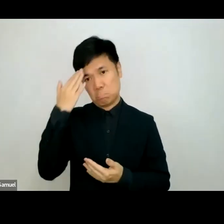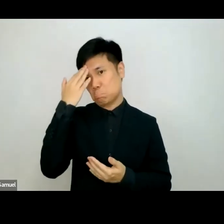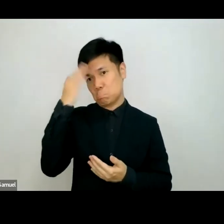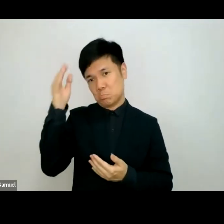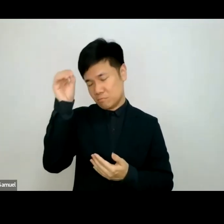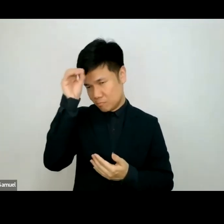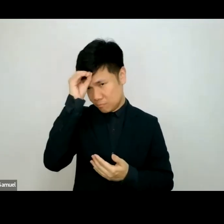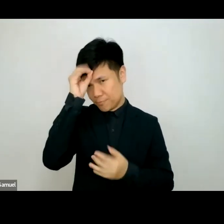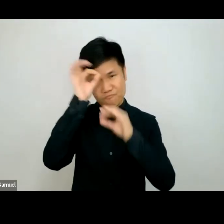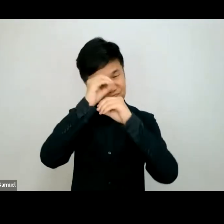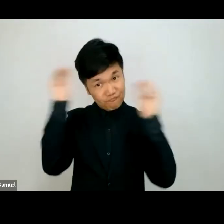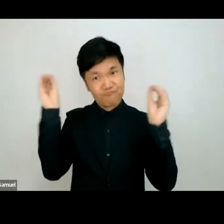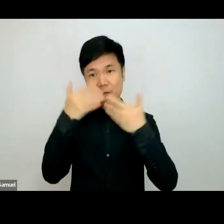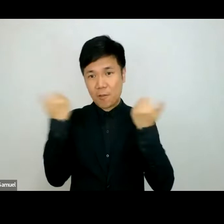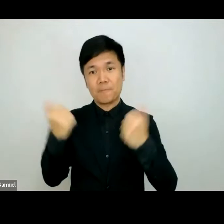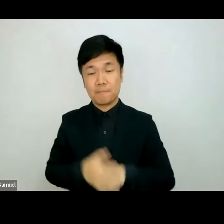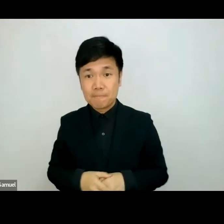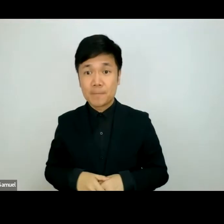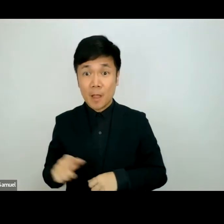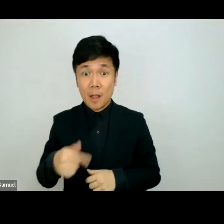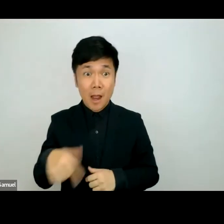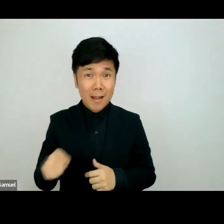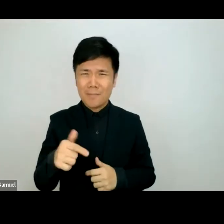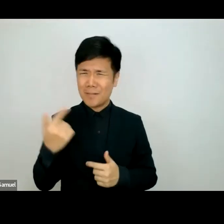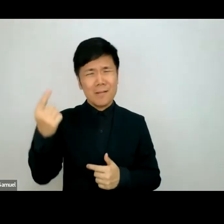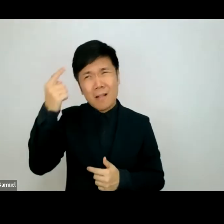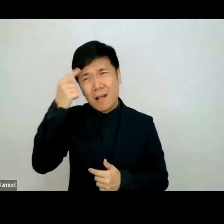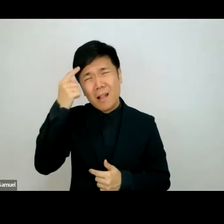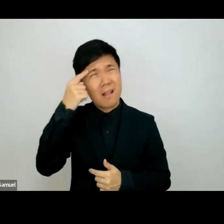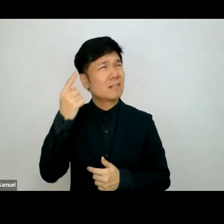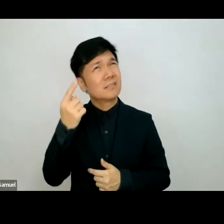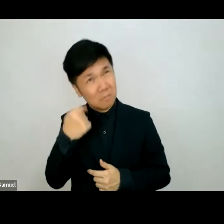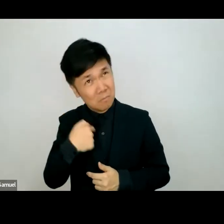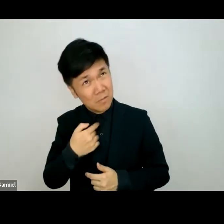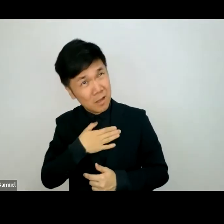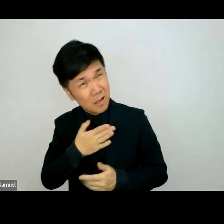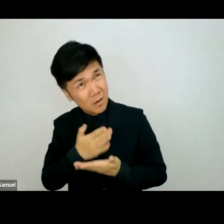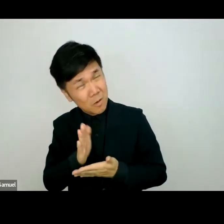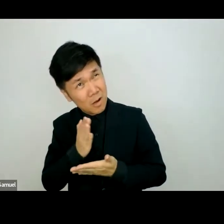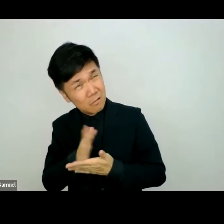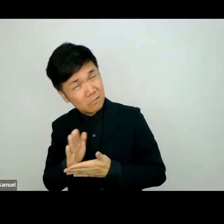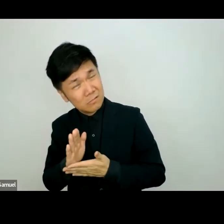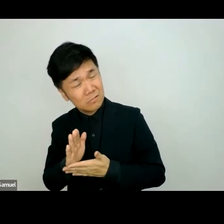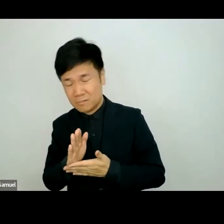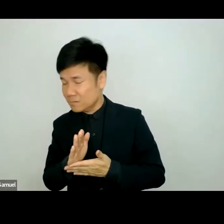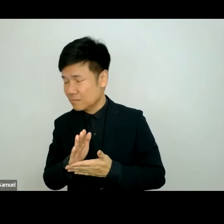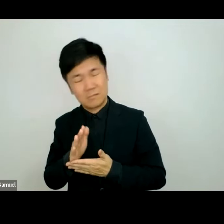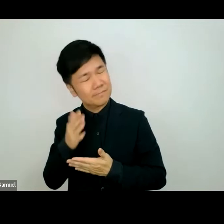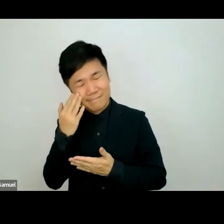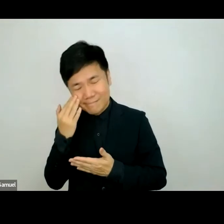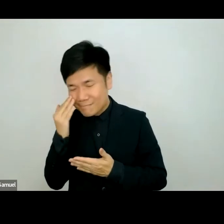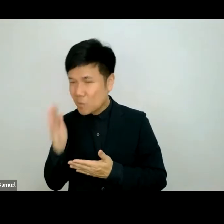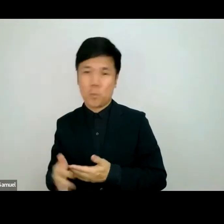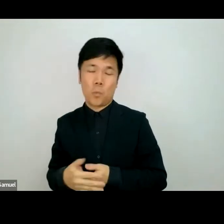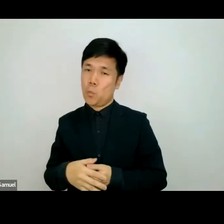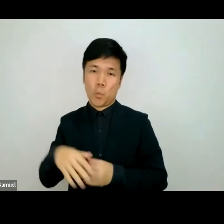leurs droits. Nous voyons qu'il y a très peu de compréhension et très peu de ressources et très